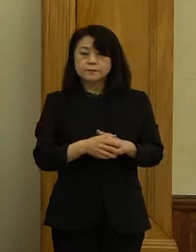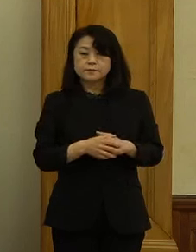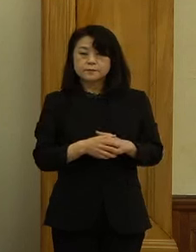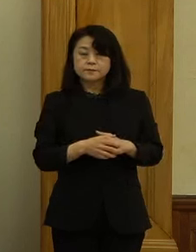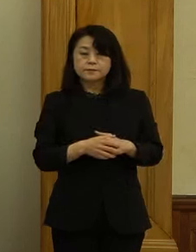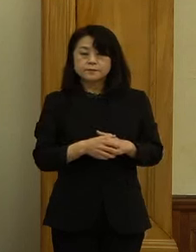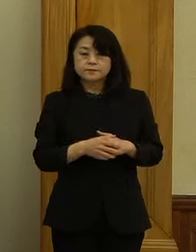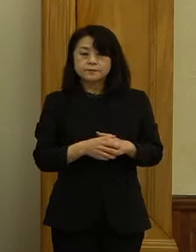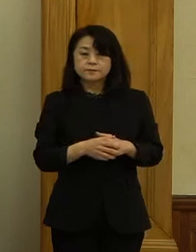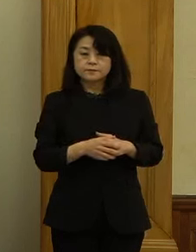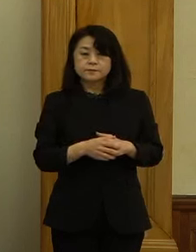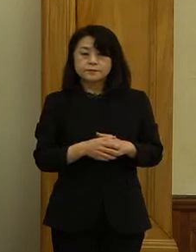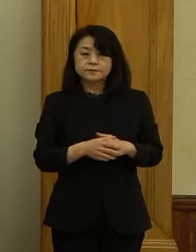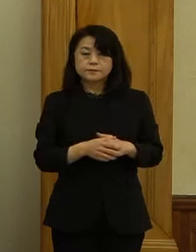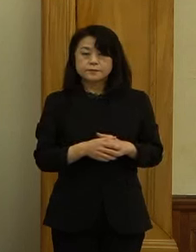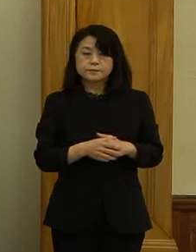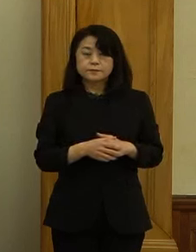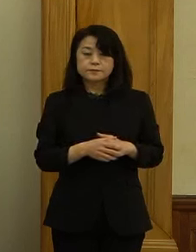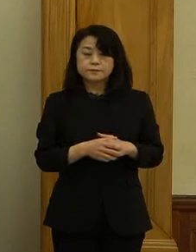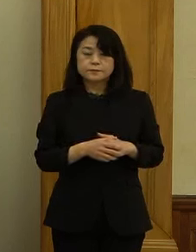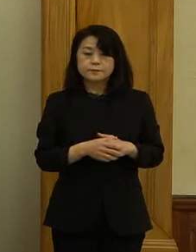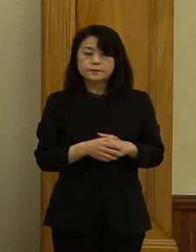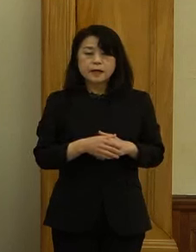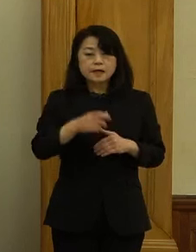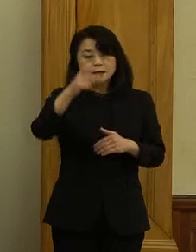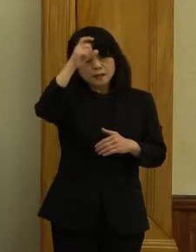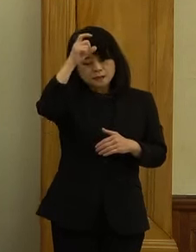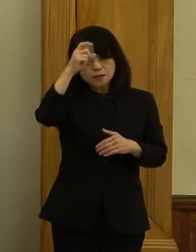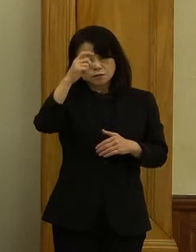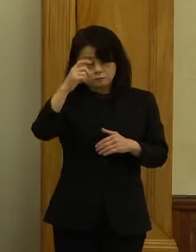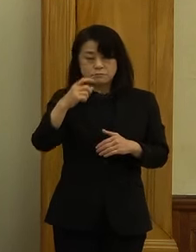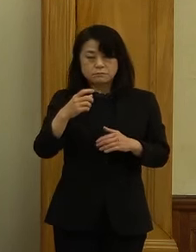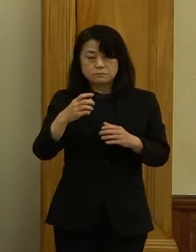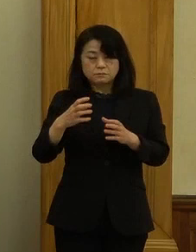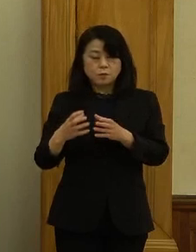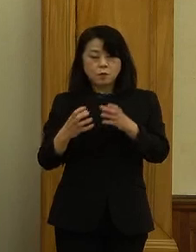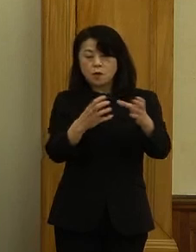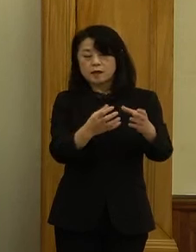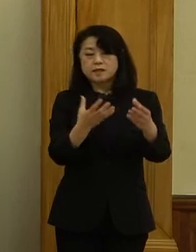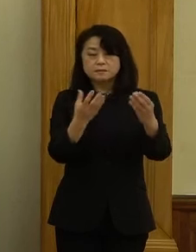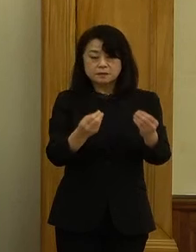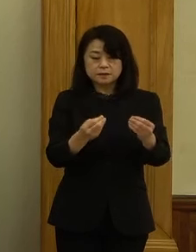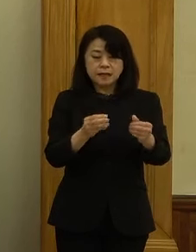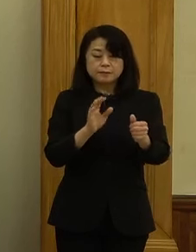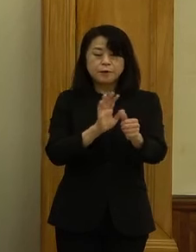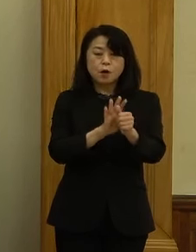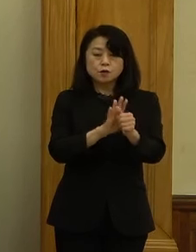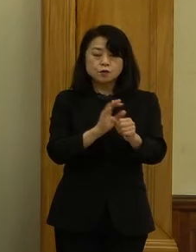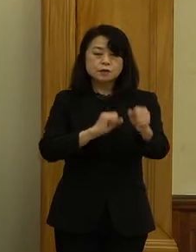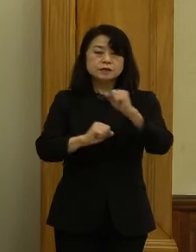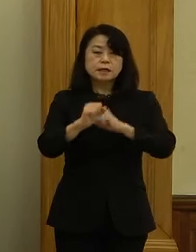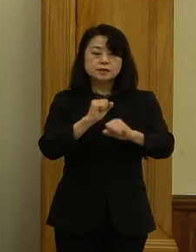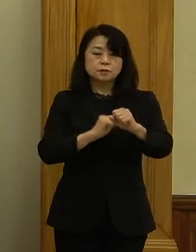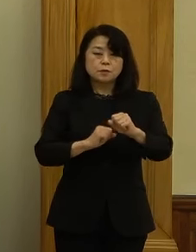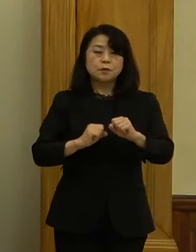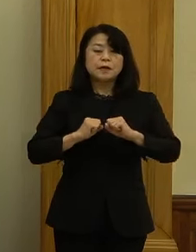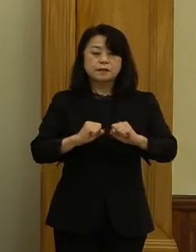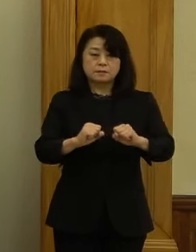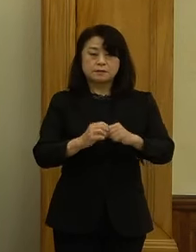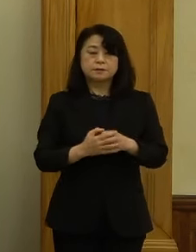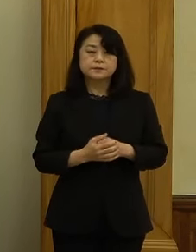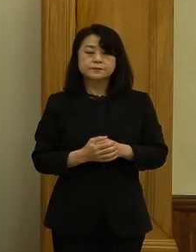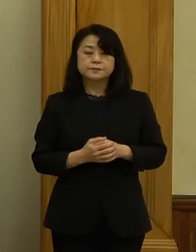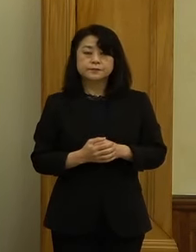あらすいませんええ警察も派遣しているということでえ救出活動を行っております